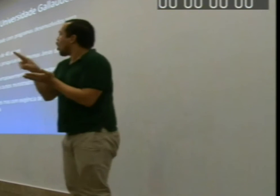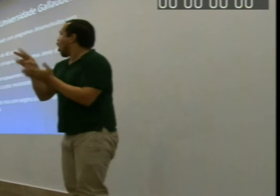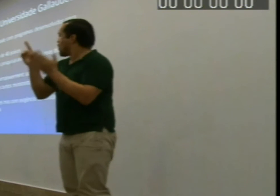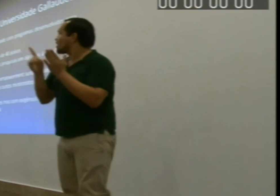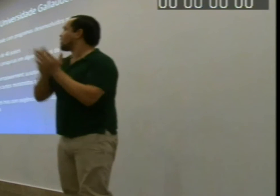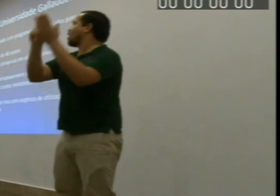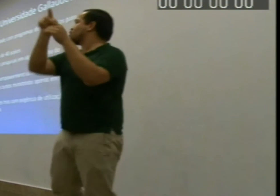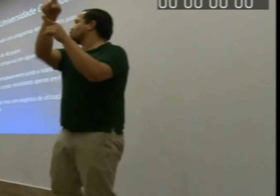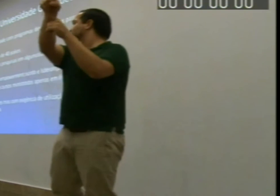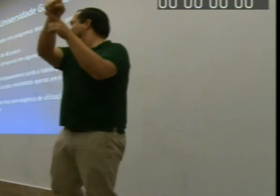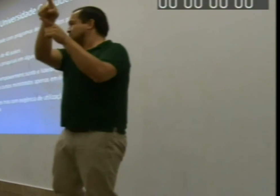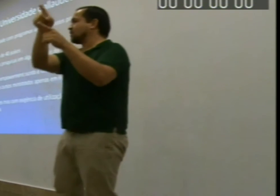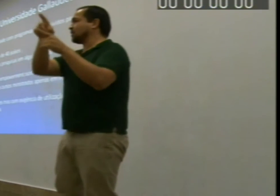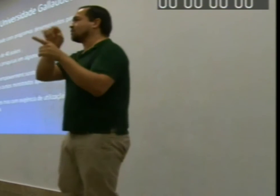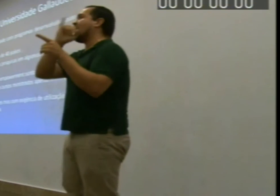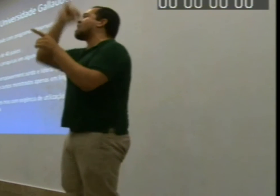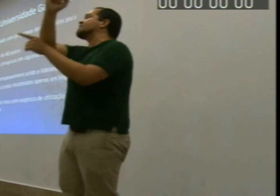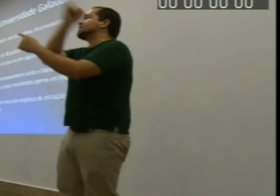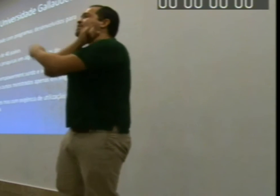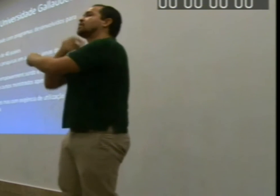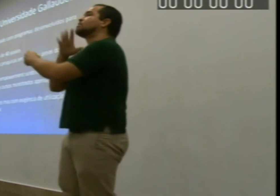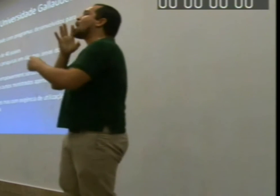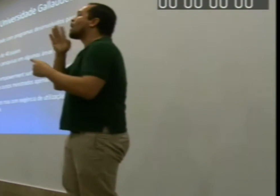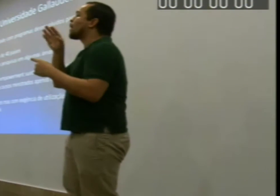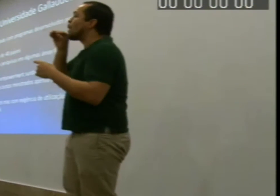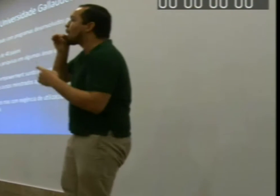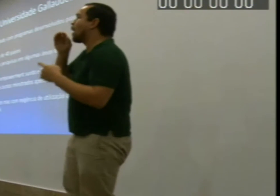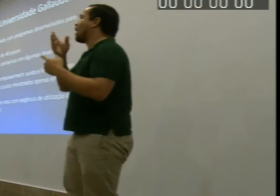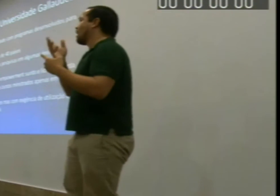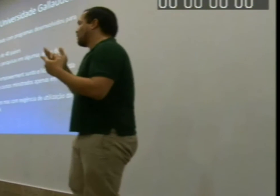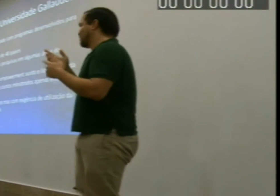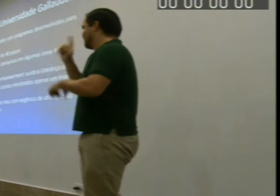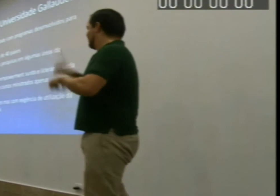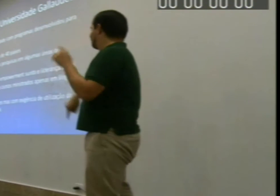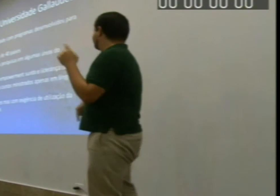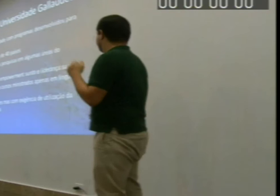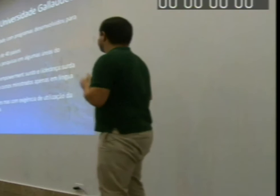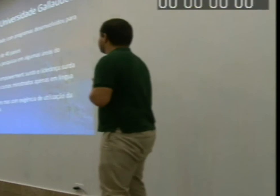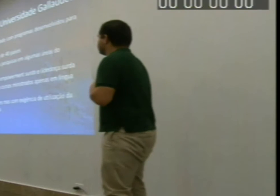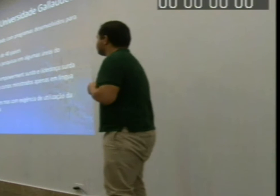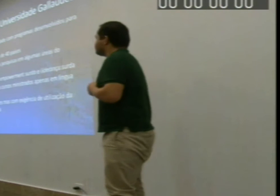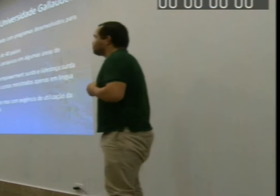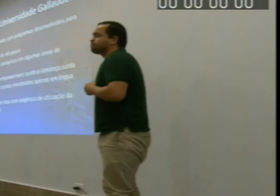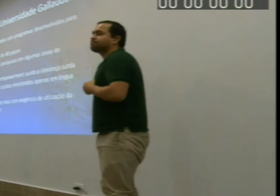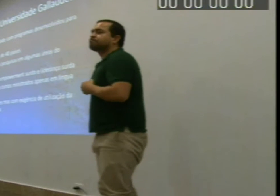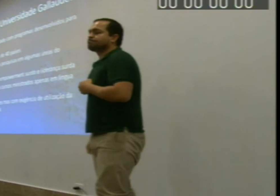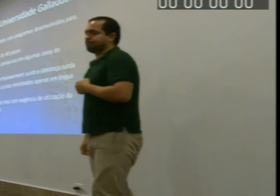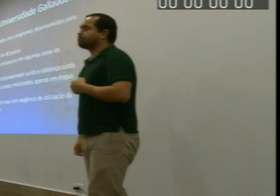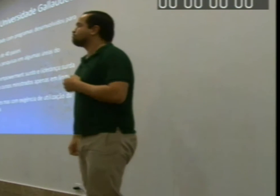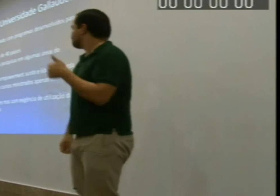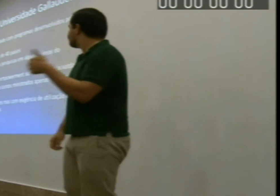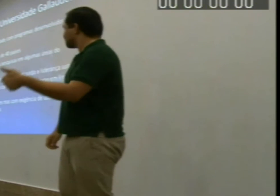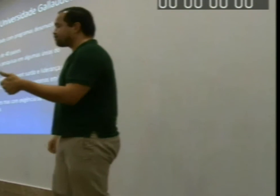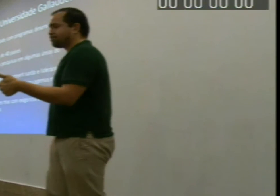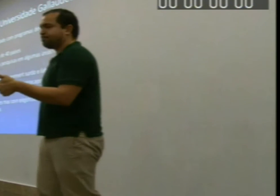objetivo daqui tá faltando então eu vou fazer uma denúncia contra você eu vou avisar que eu sei você tá